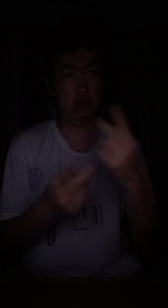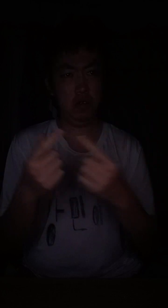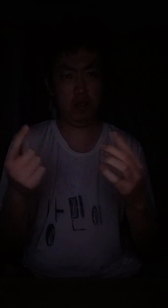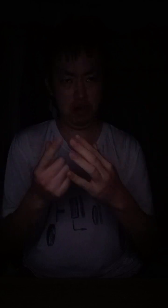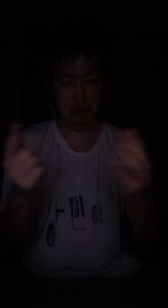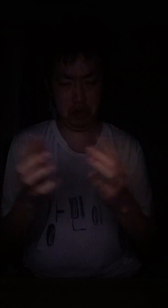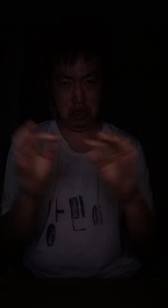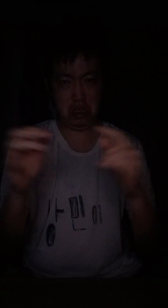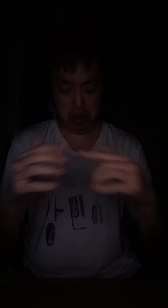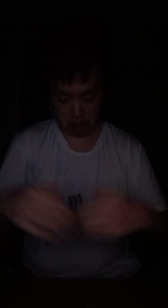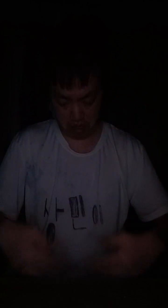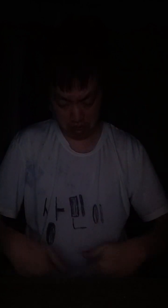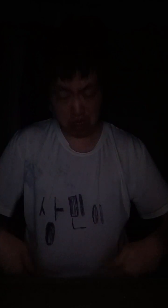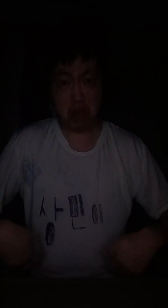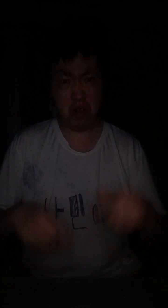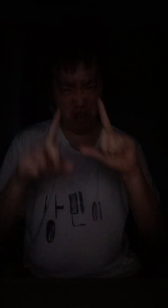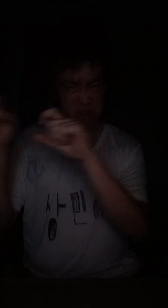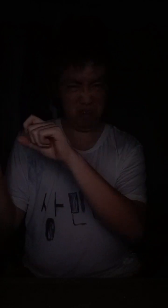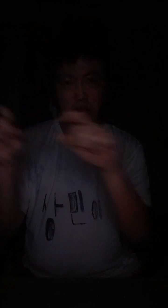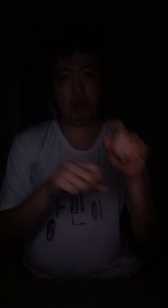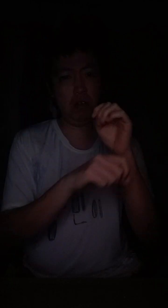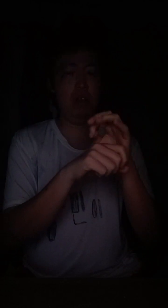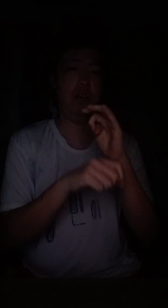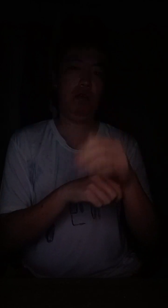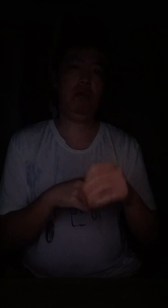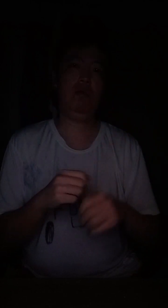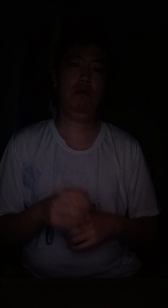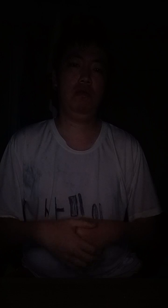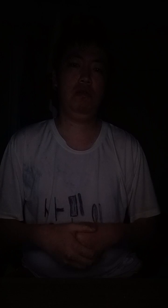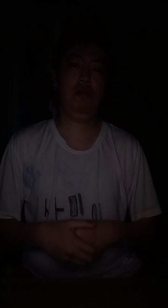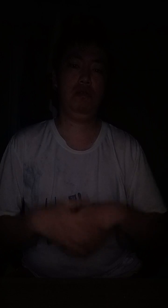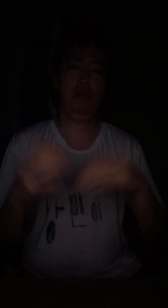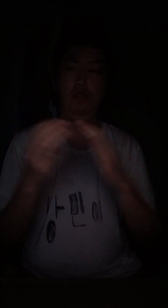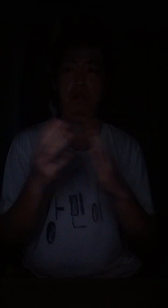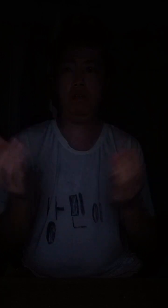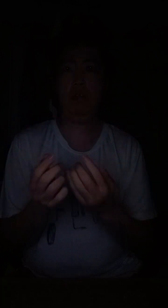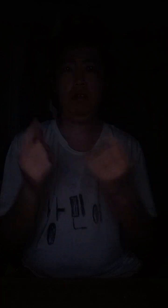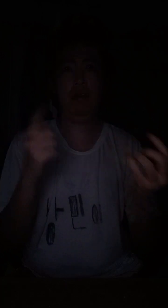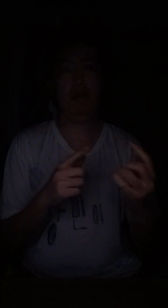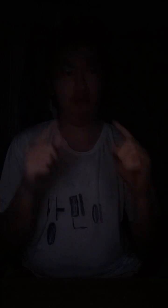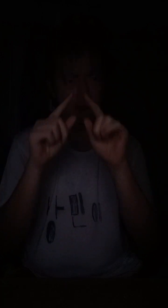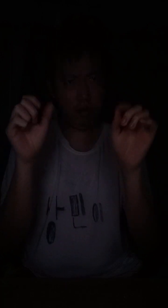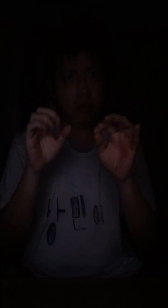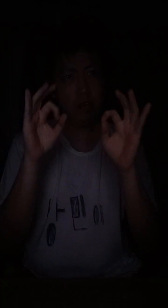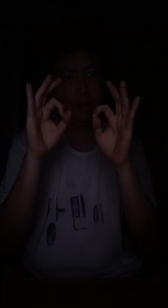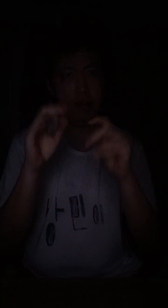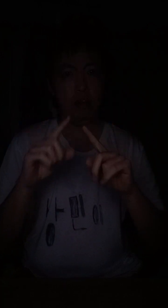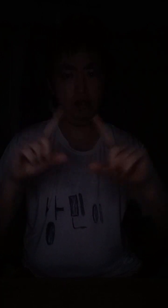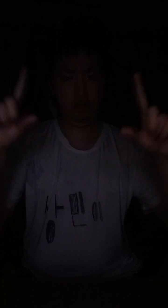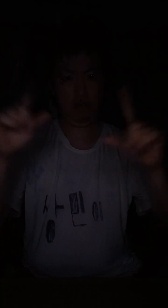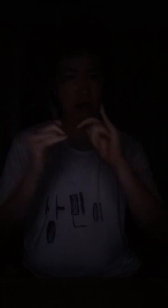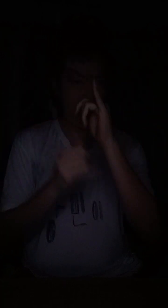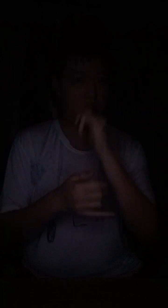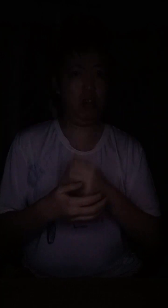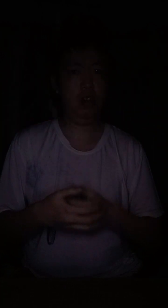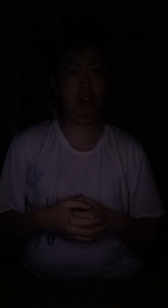고객의 신체나 속옷을 몰카로 촬영한 사건이 발각되면서 일상 속 몰카에 대한 공포가 다시 커지고 있습니다. 저에게는 이제 딸이